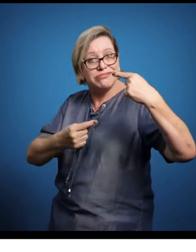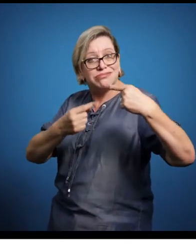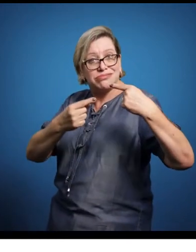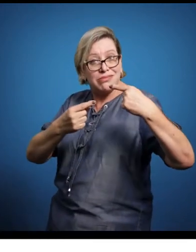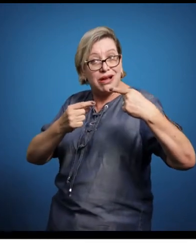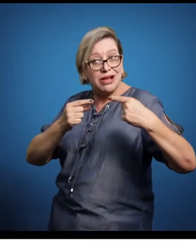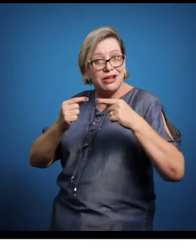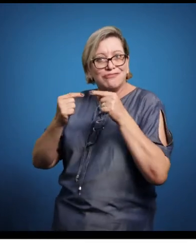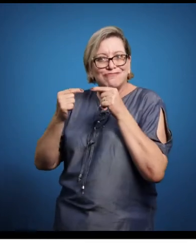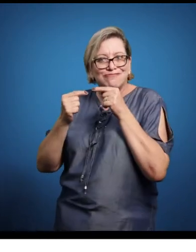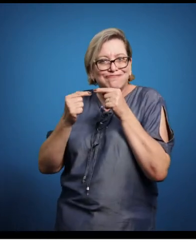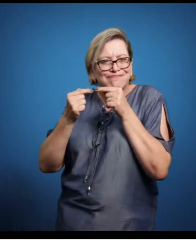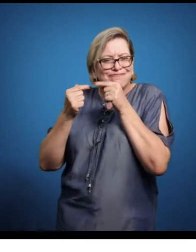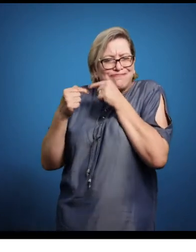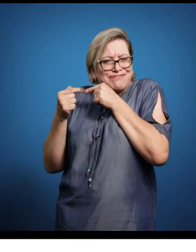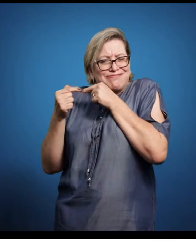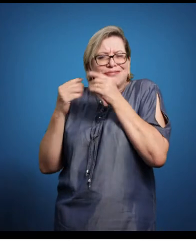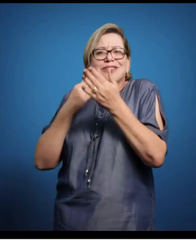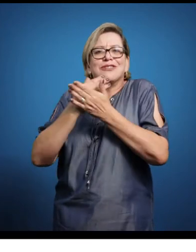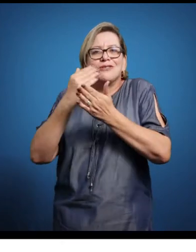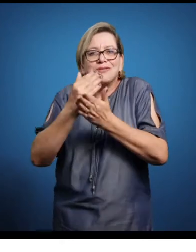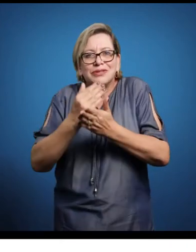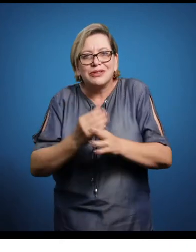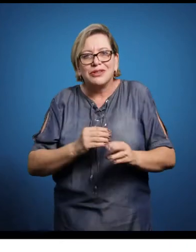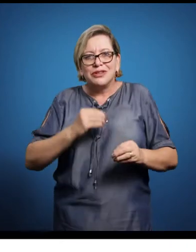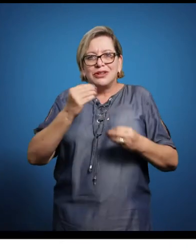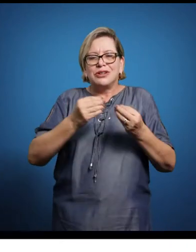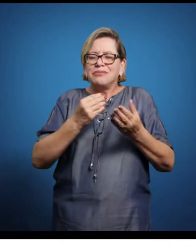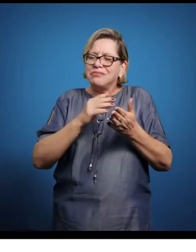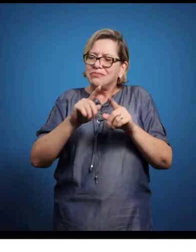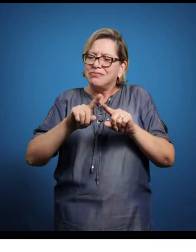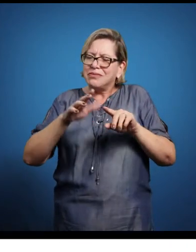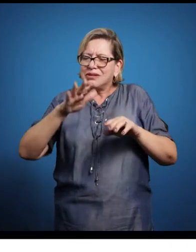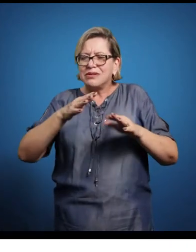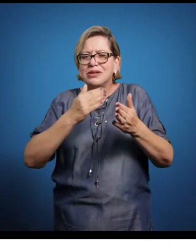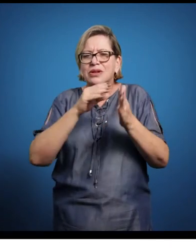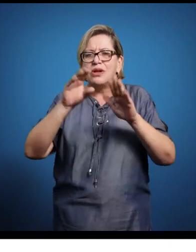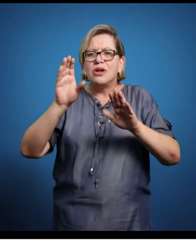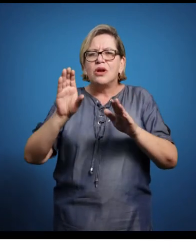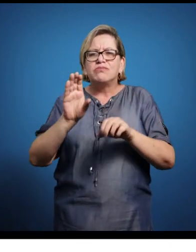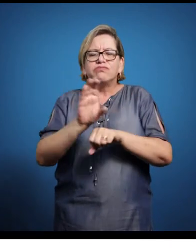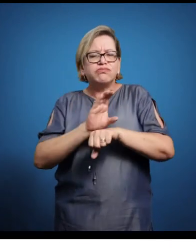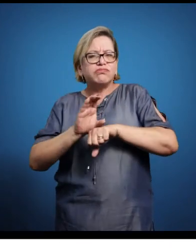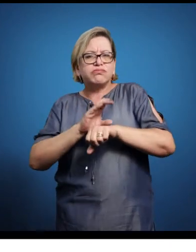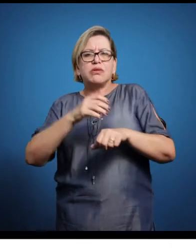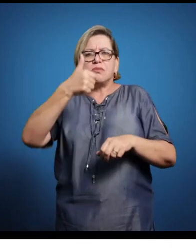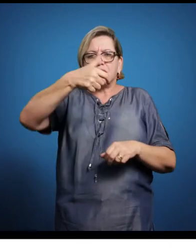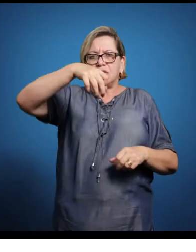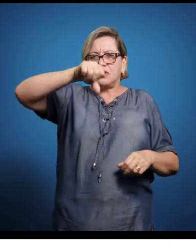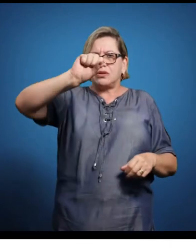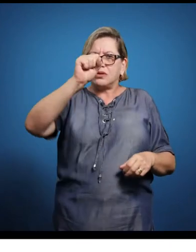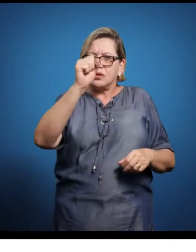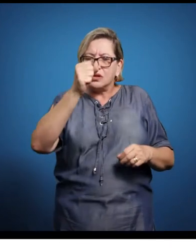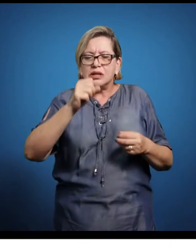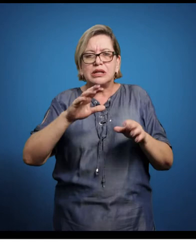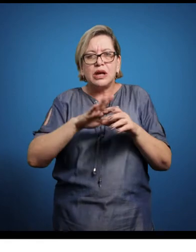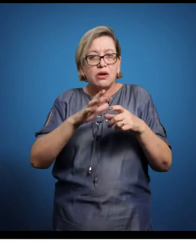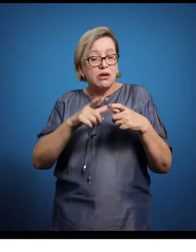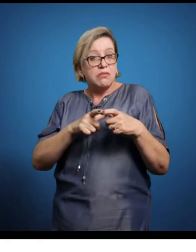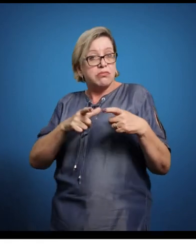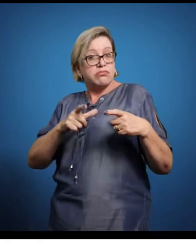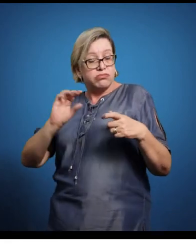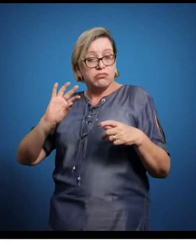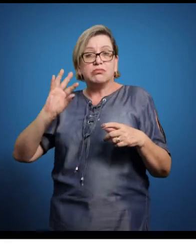recente mas que teria iniciado já na constituição de 88 e gradativamente vem ocupando um espaço muito grande